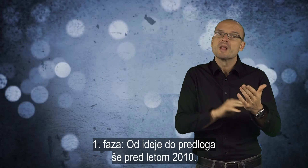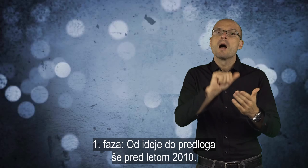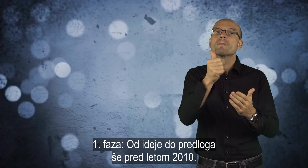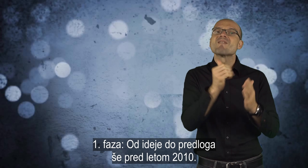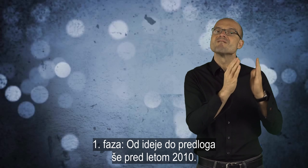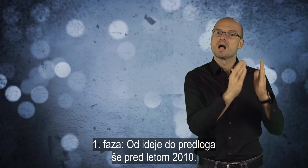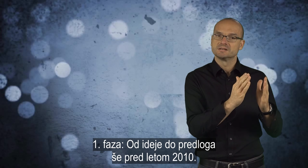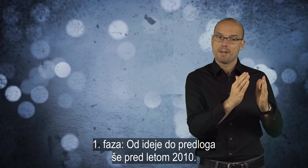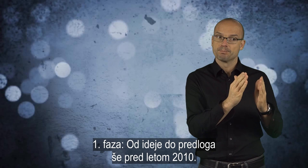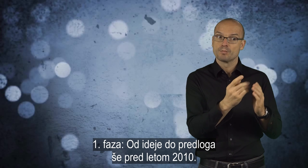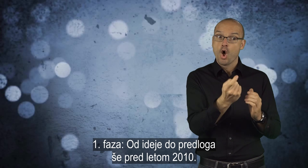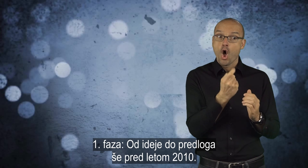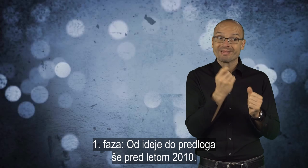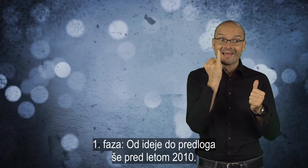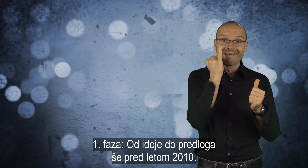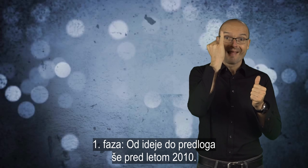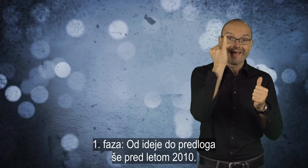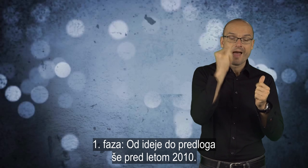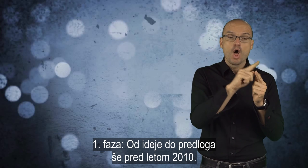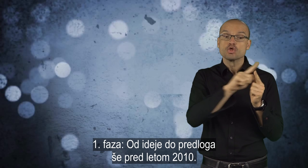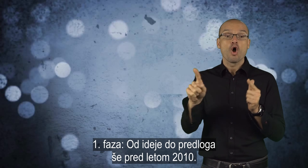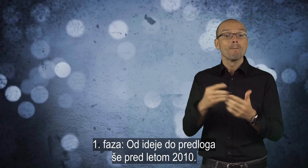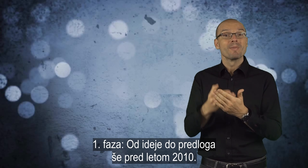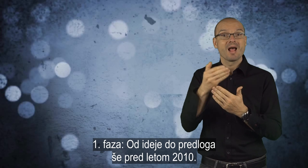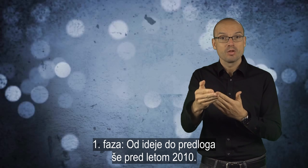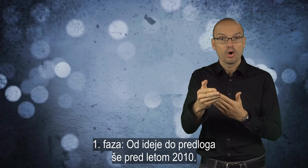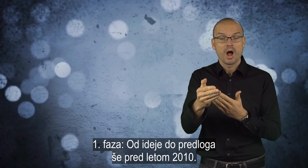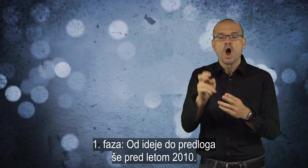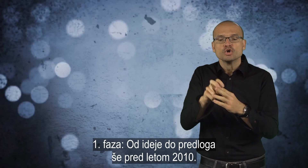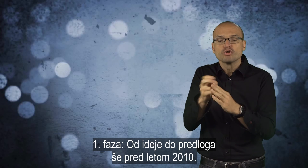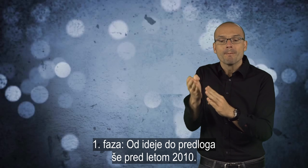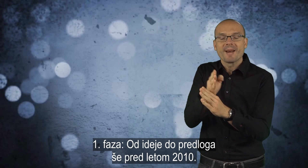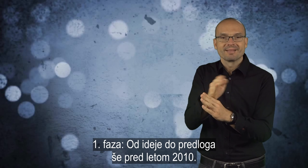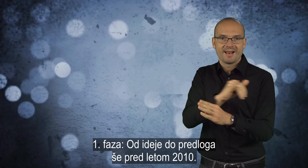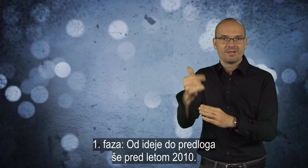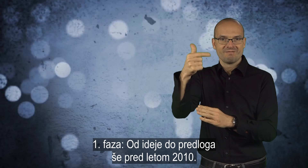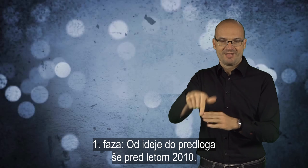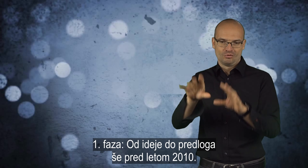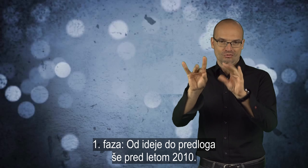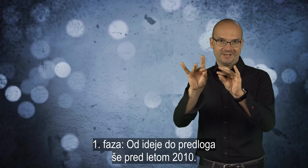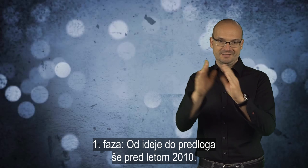Prva faza. Od ideje do predloga še pred letom 2010.